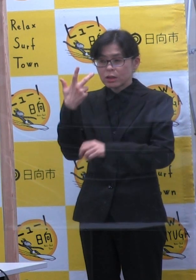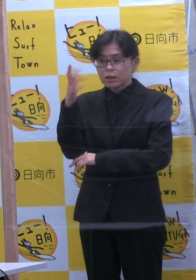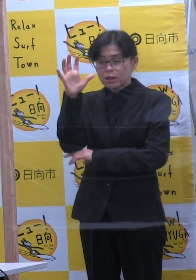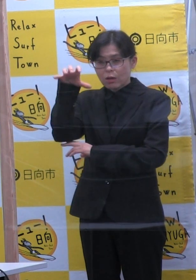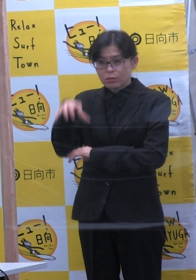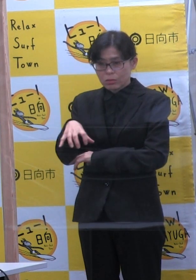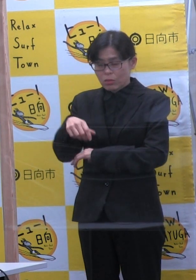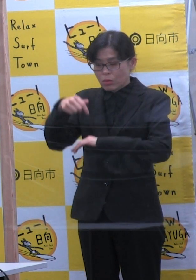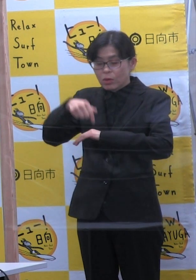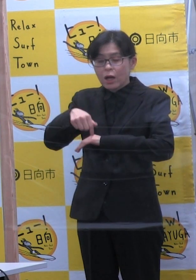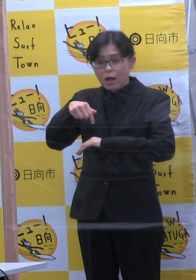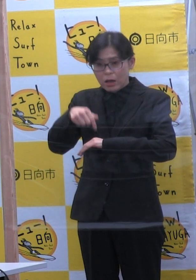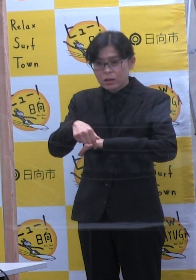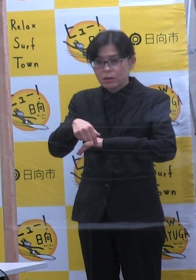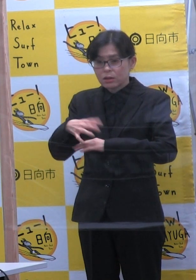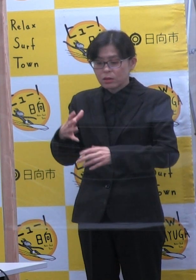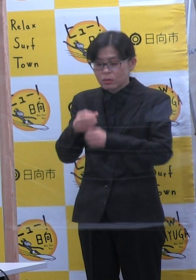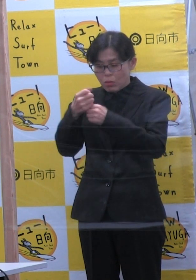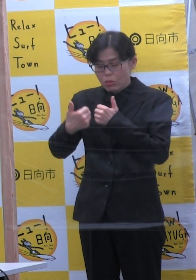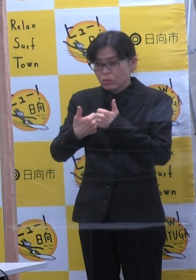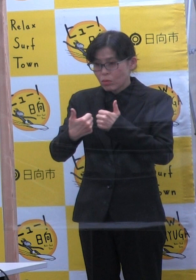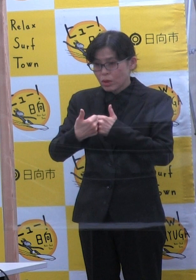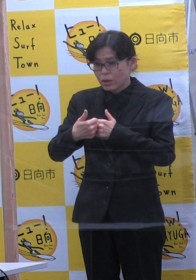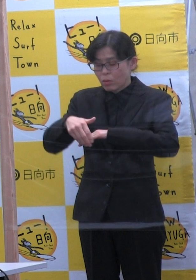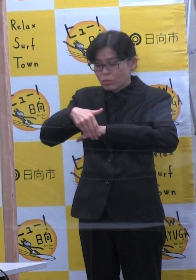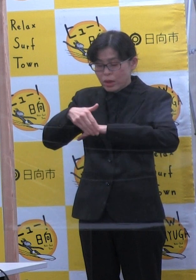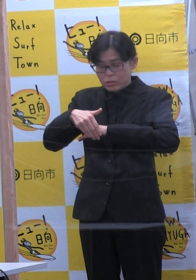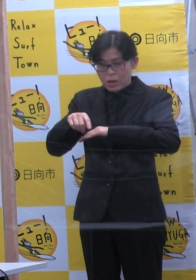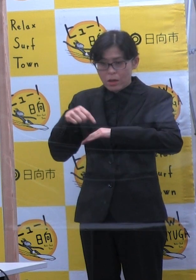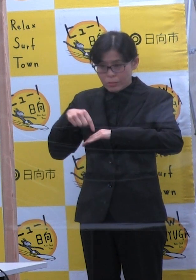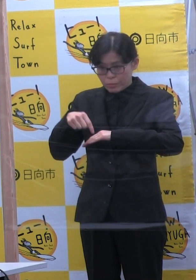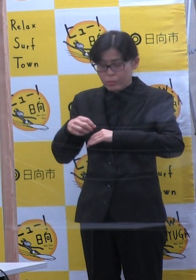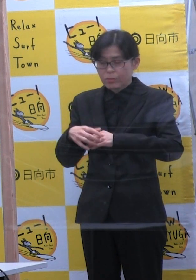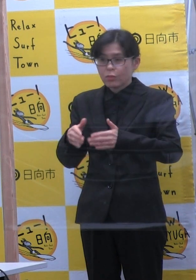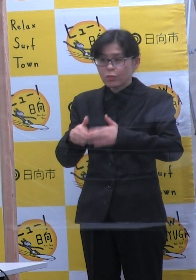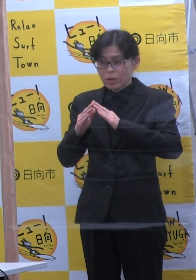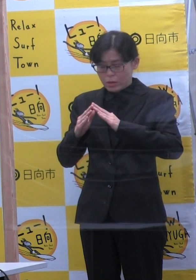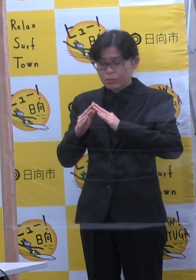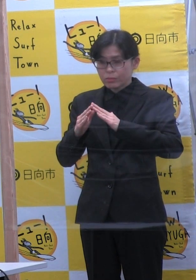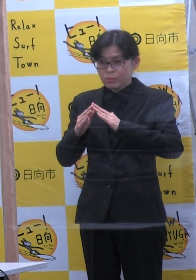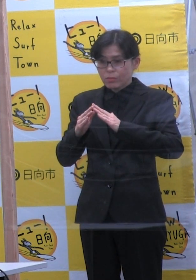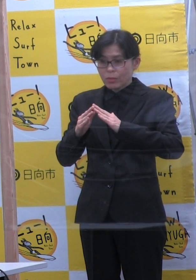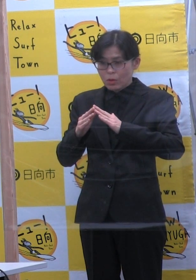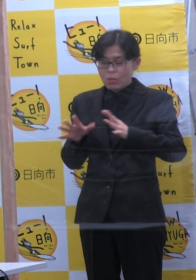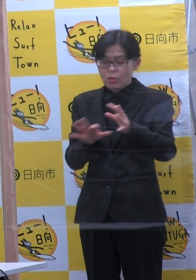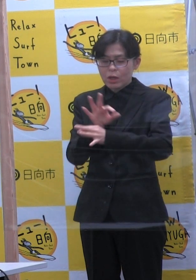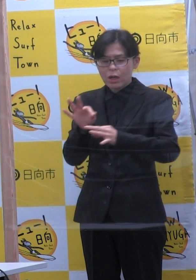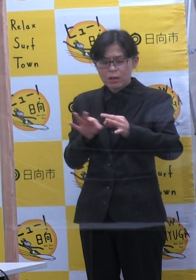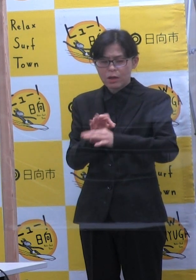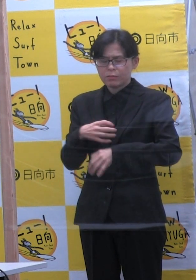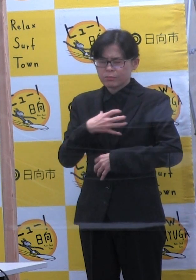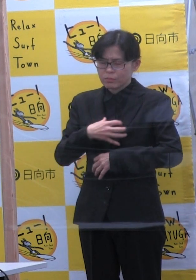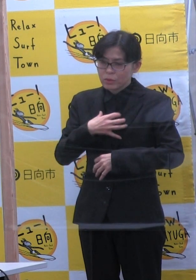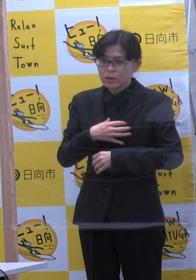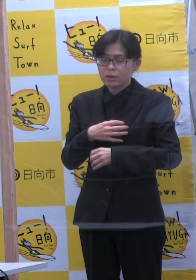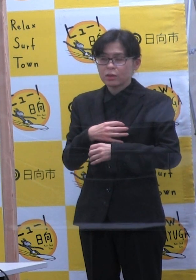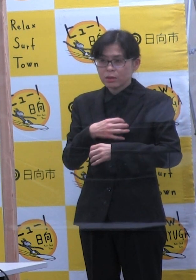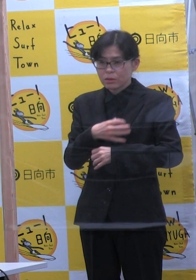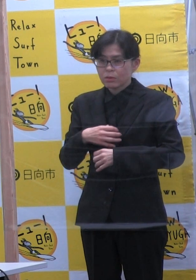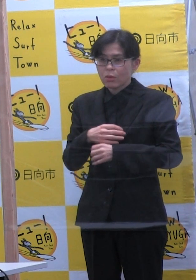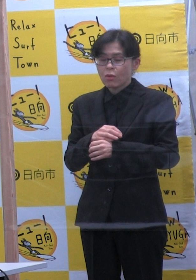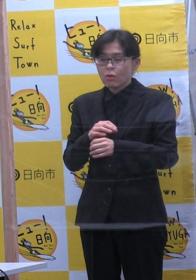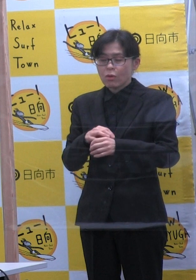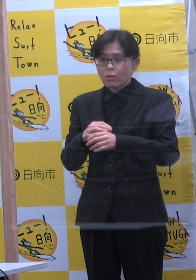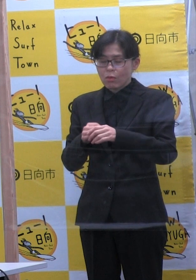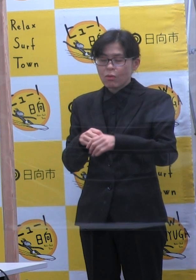に総合相談窓口を設置するほか、経済的負担の軽減を目的と